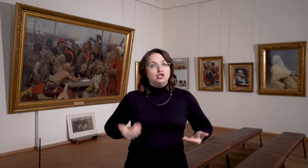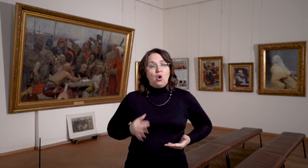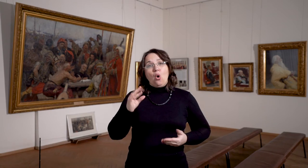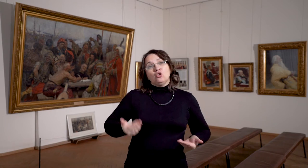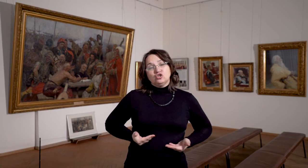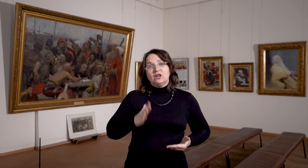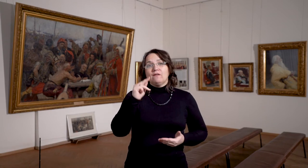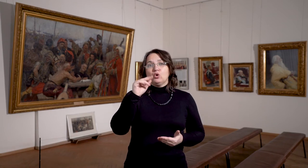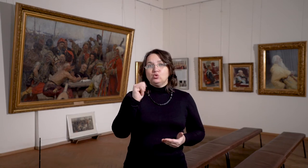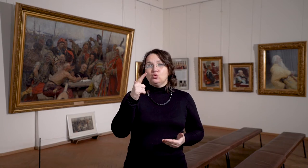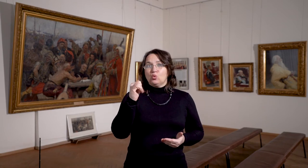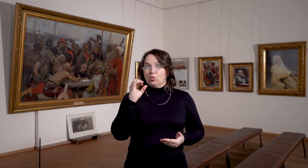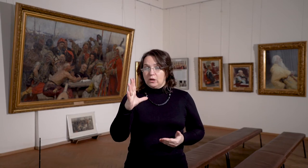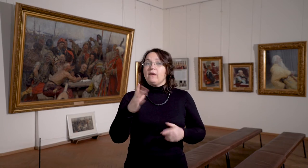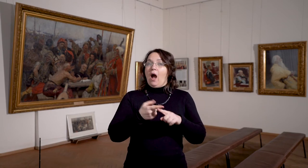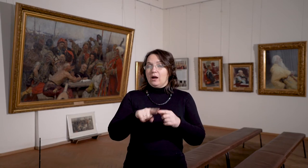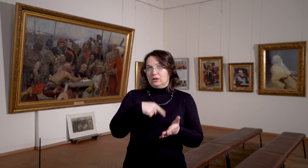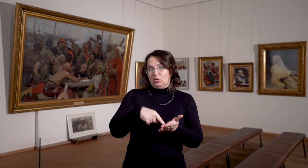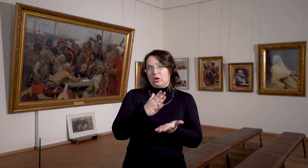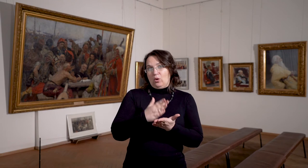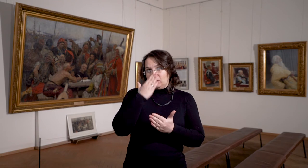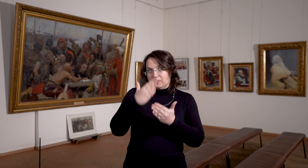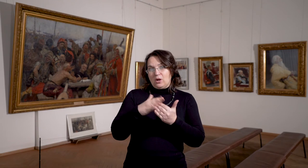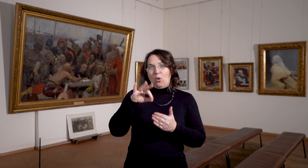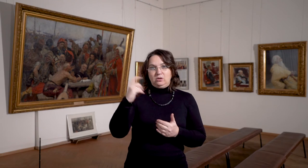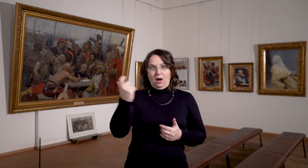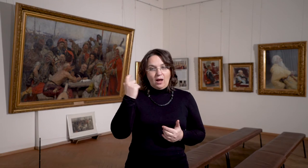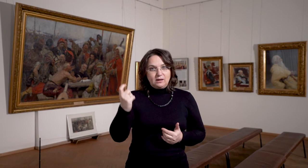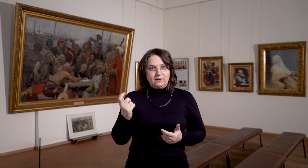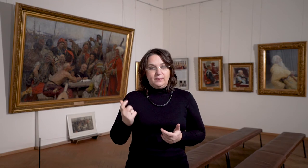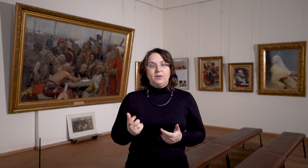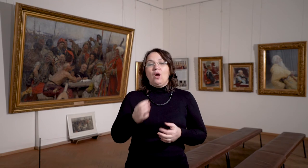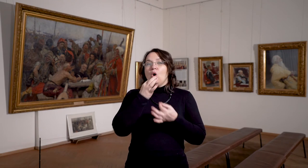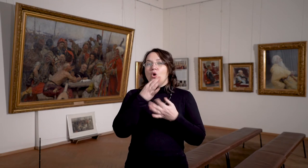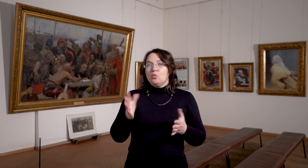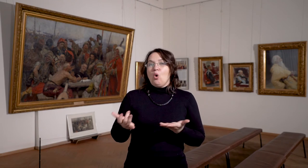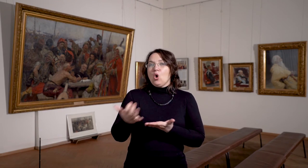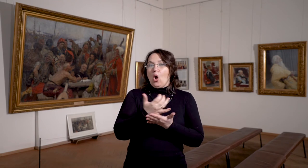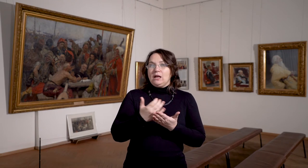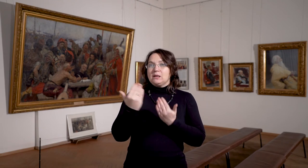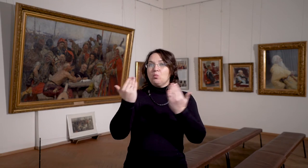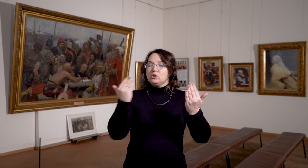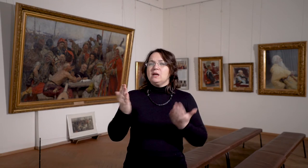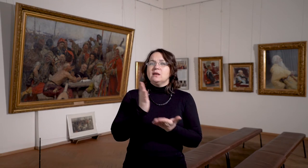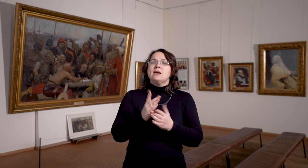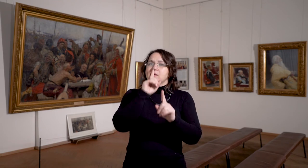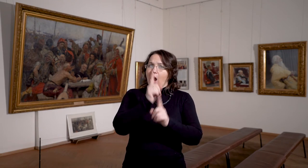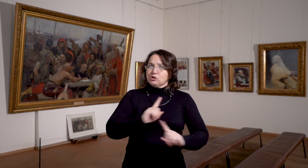прожил в Чугуеве, а этот город находится совсем недалеко от Харькова. В любой коллекции музейной есть особенная